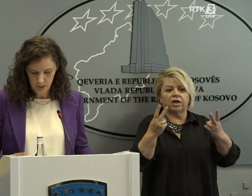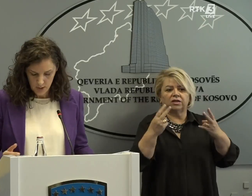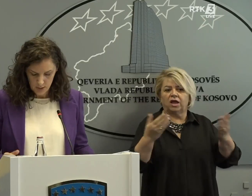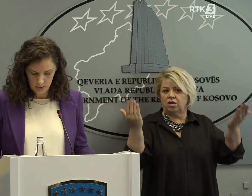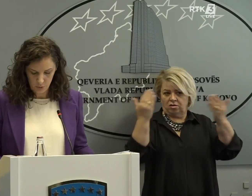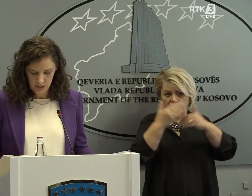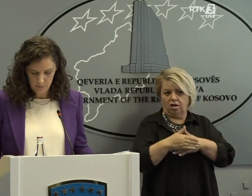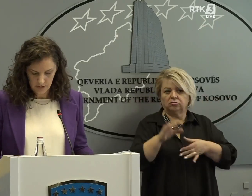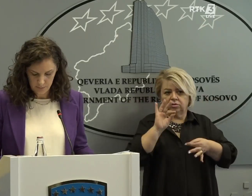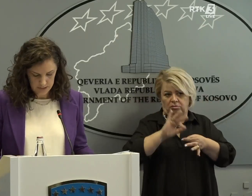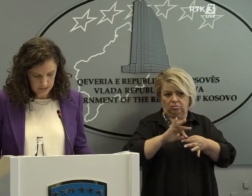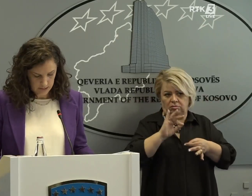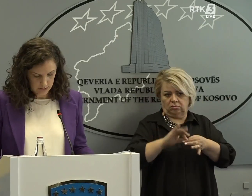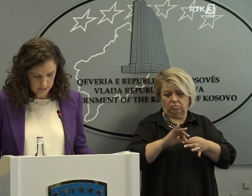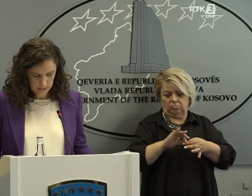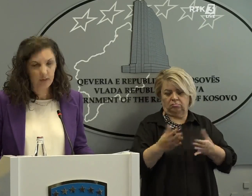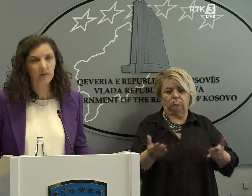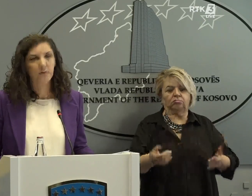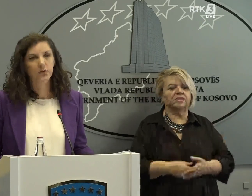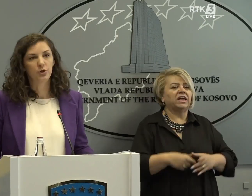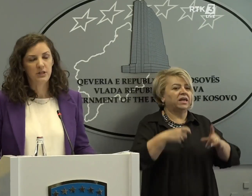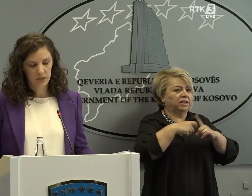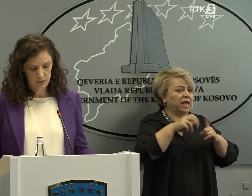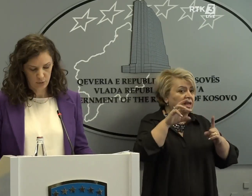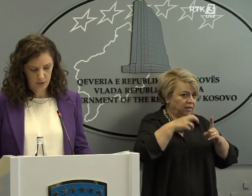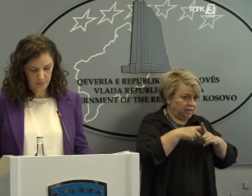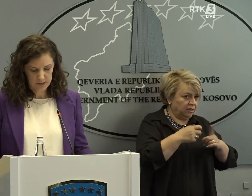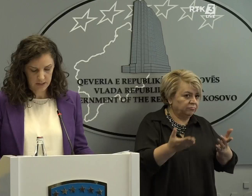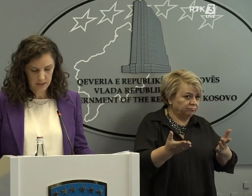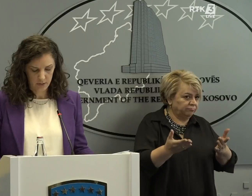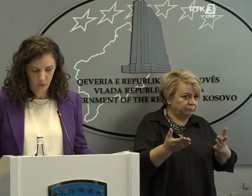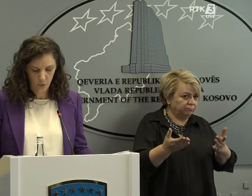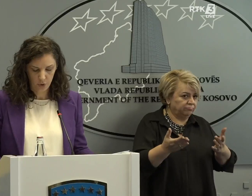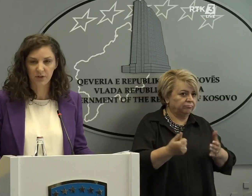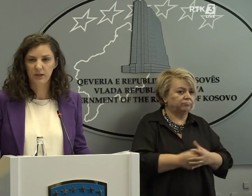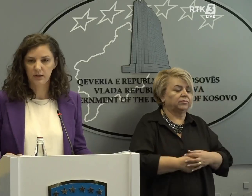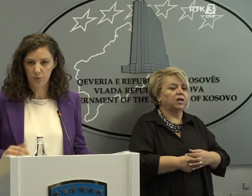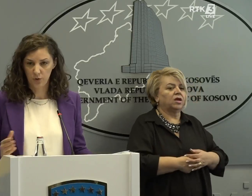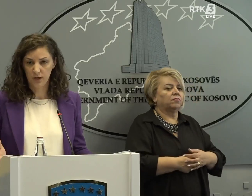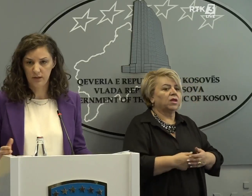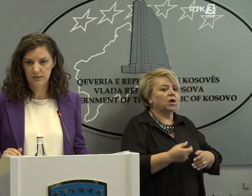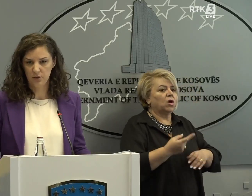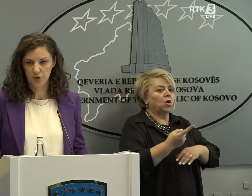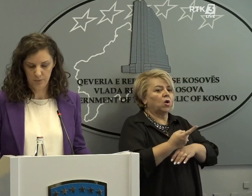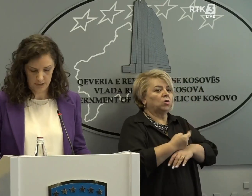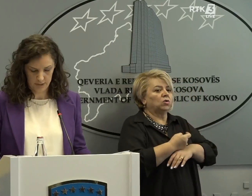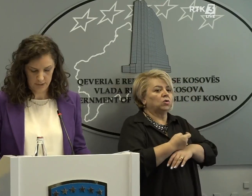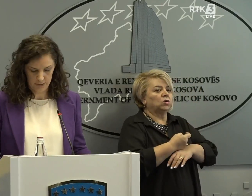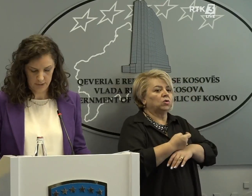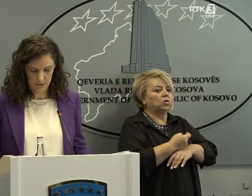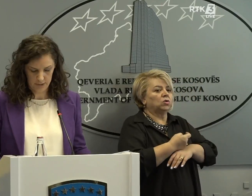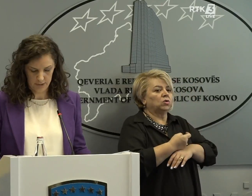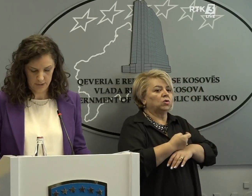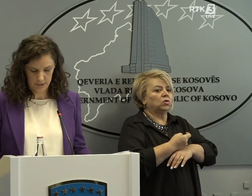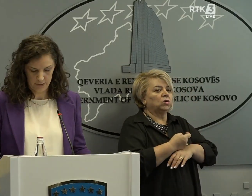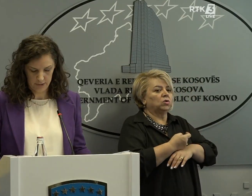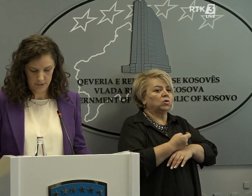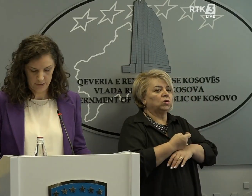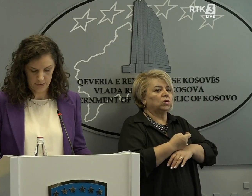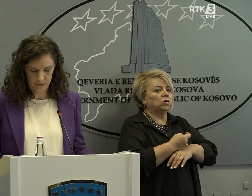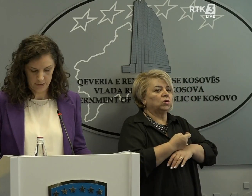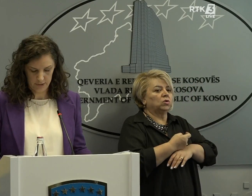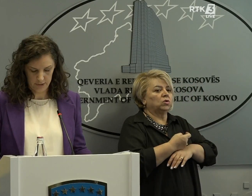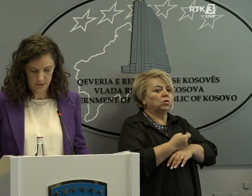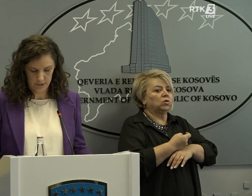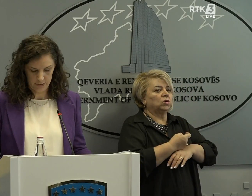natës kur kemi teprica nga KEK dhe përdorimi i tyre pastaj në orët e ngarkesa është më e lartë, që është zakonisht